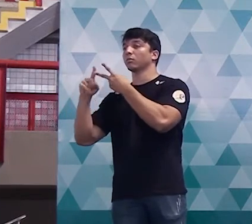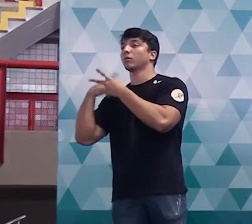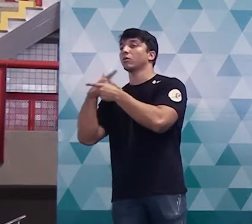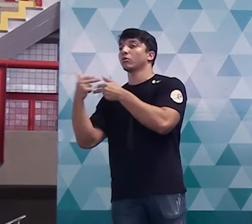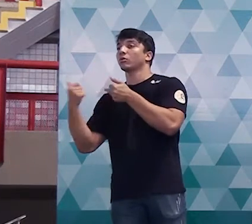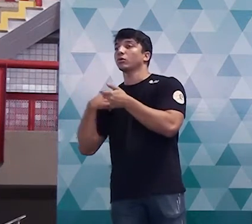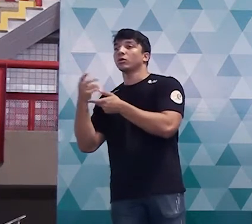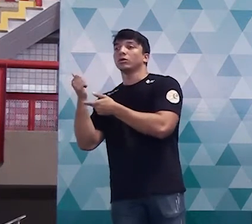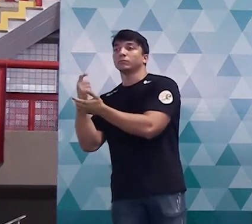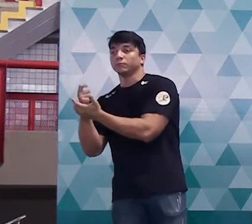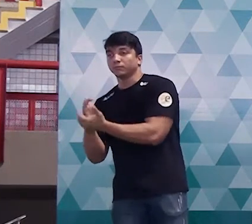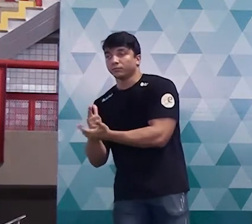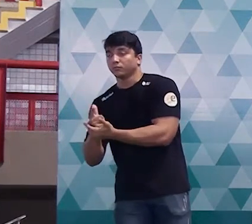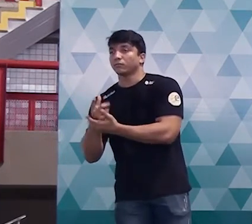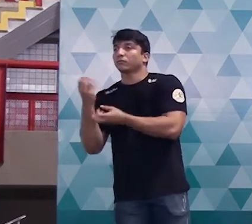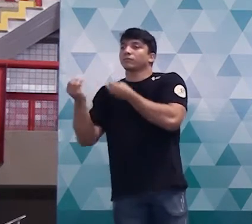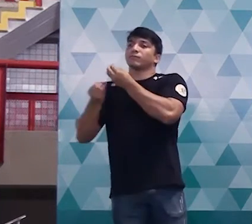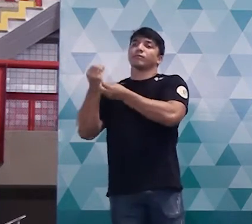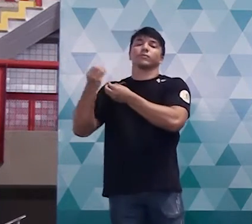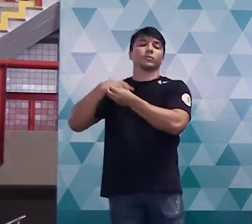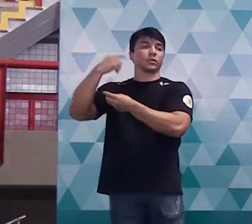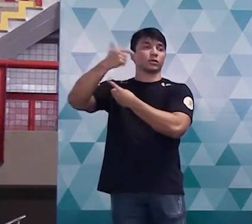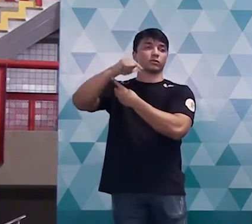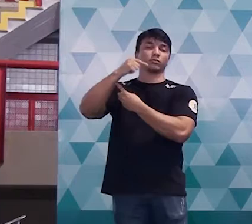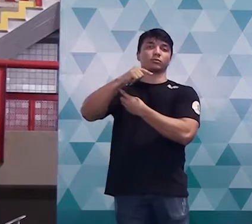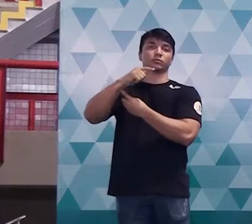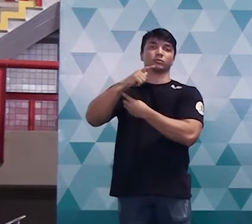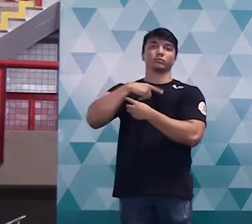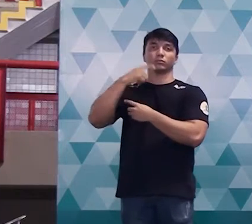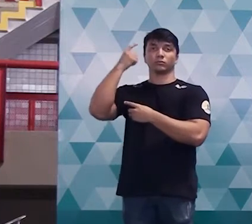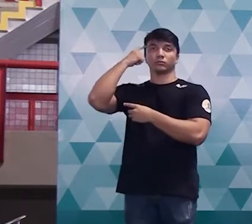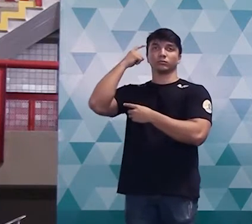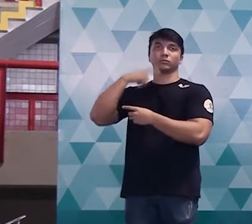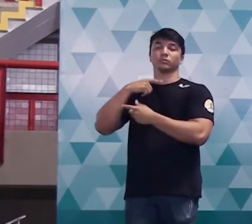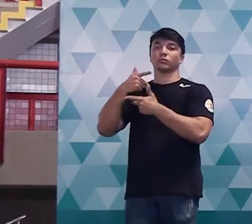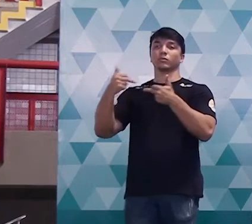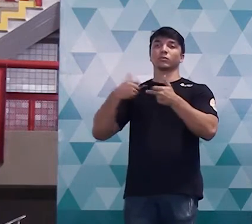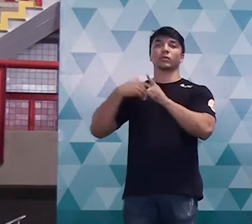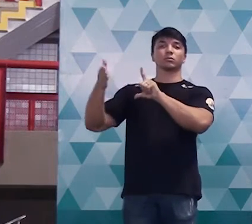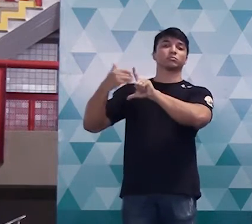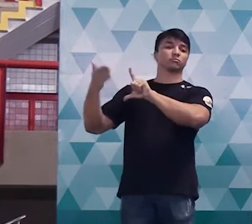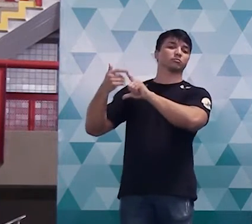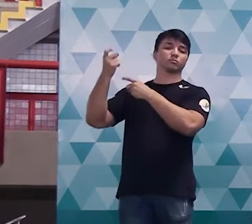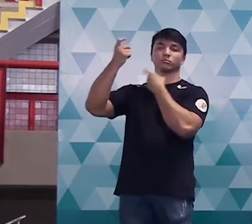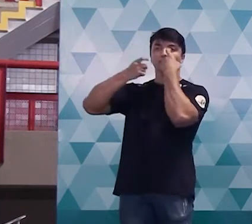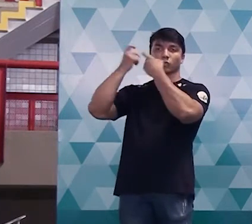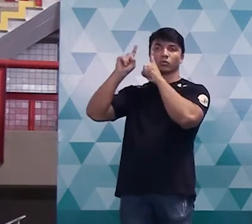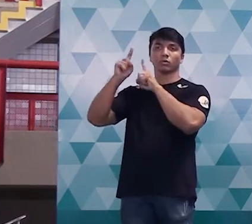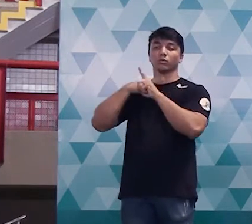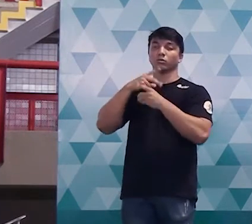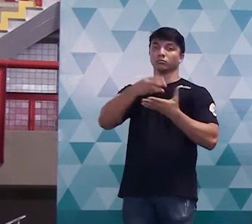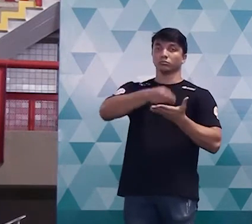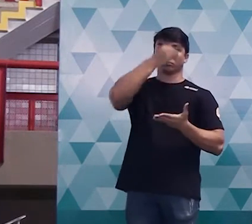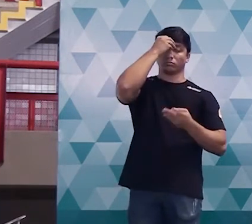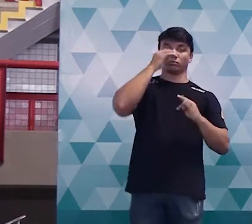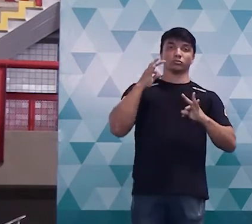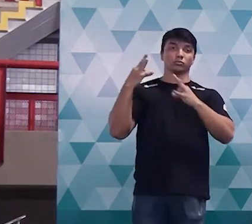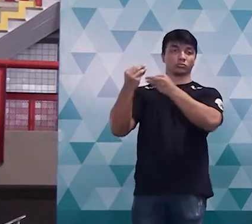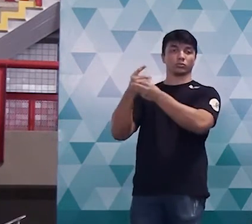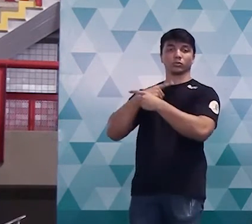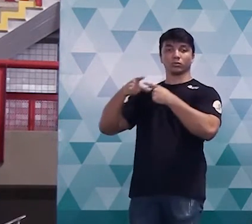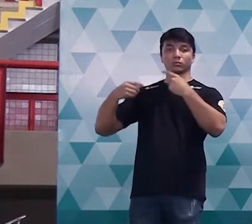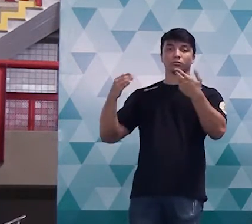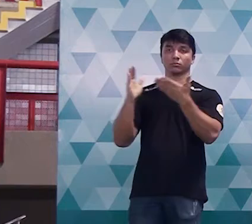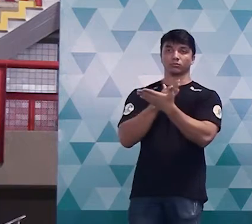consumidor. Como você não tinha... Pessoal, qualquer coisa, não se preocupem com o slide, que toda essa teoria eu coloquei na